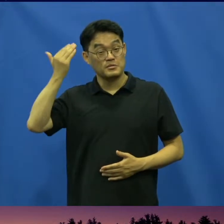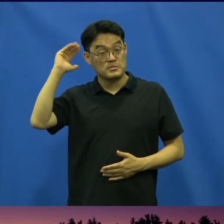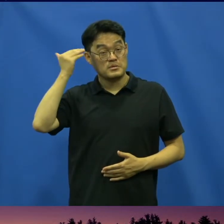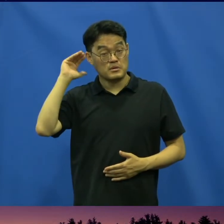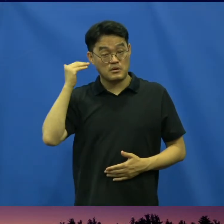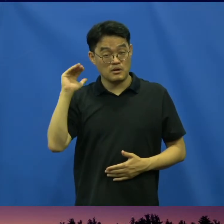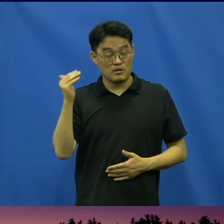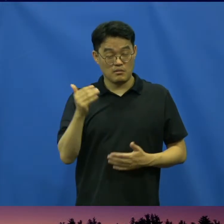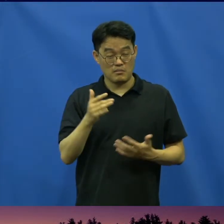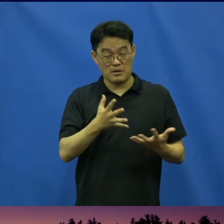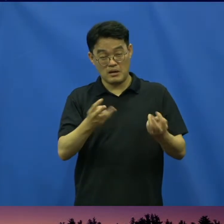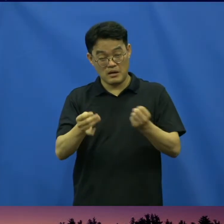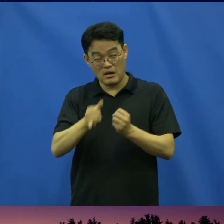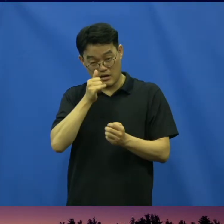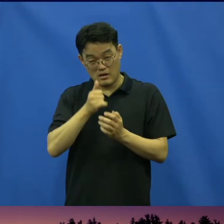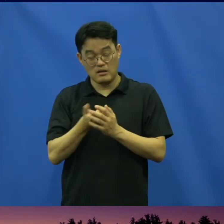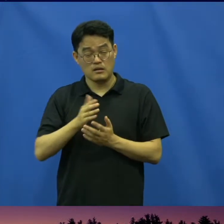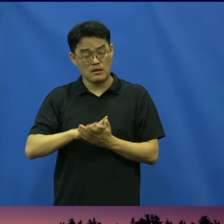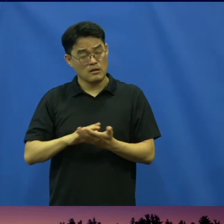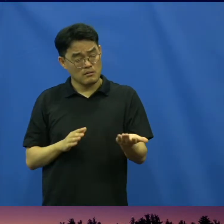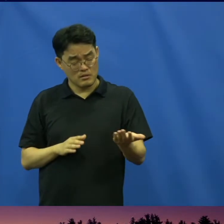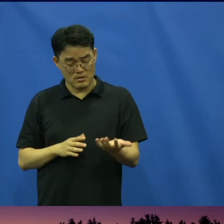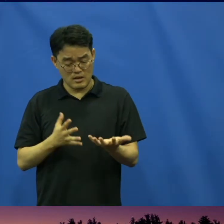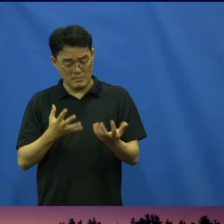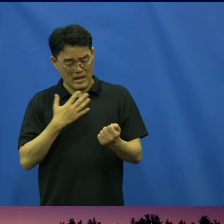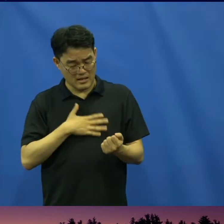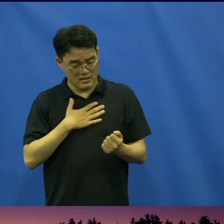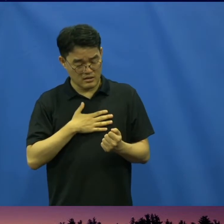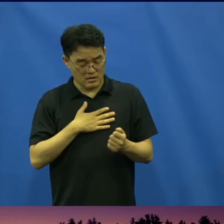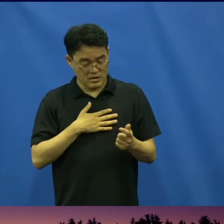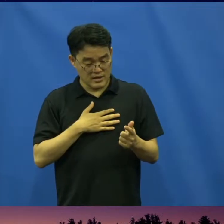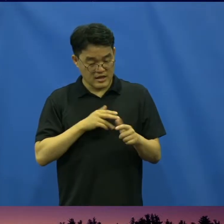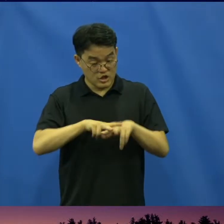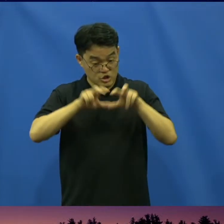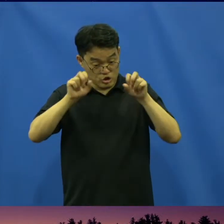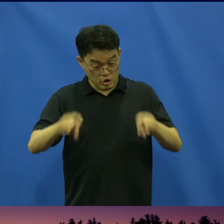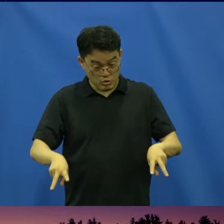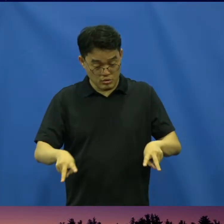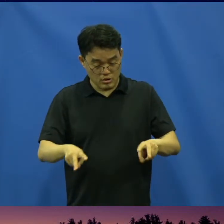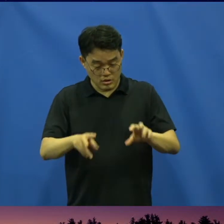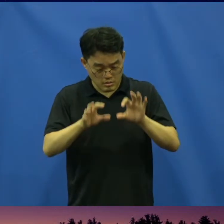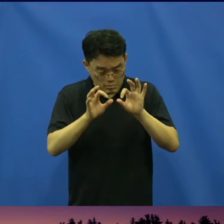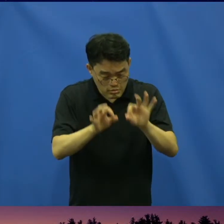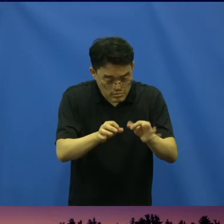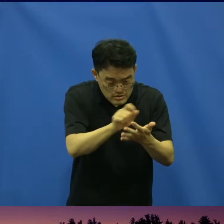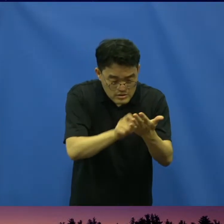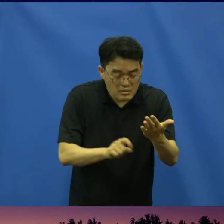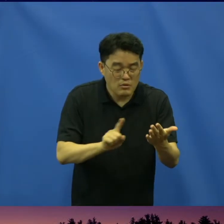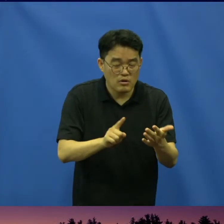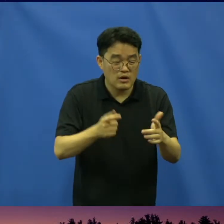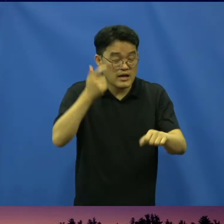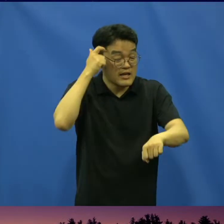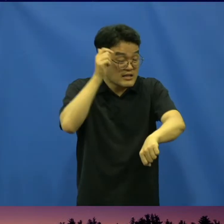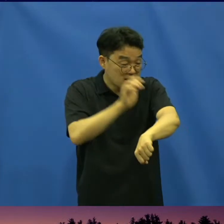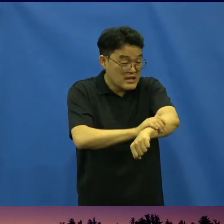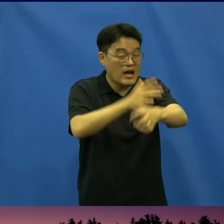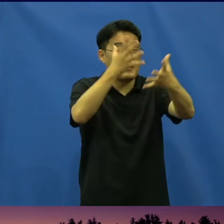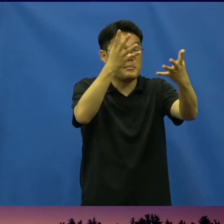근데 여러분 많이 알면 최고예요. 여러분 전도서 1장 18절 보면 지혜가 많으면 번뇌도 많으니 지식을 더하는 자는 근심을